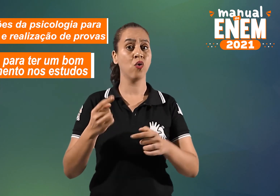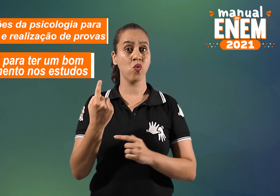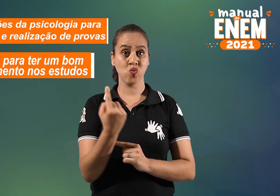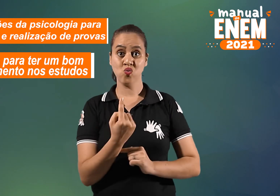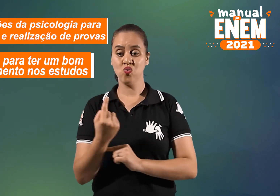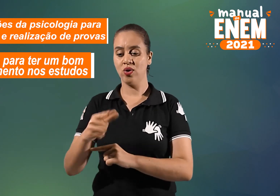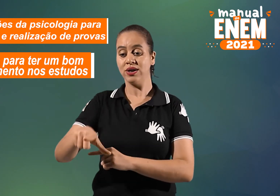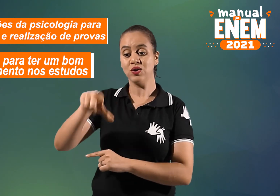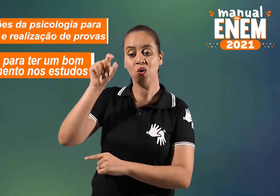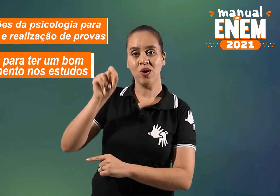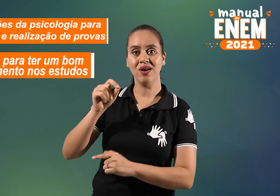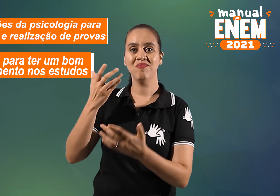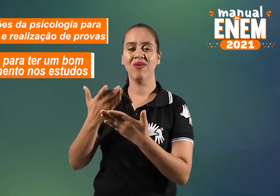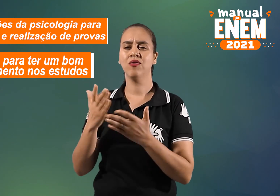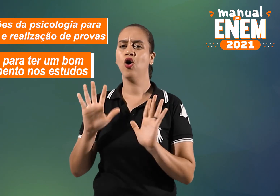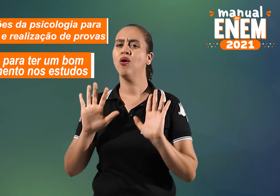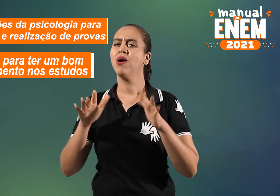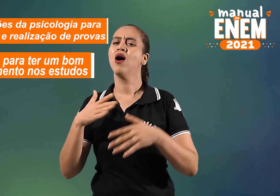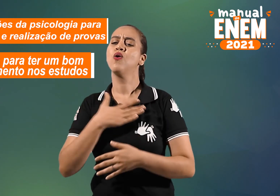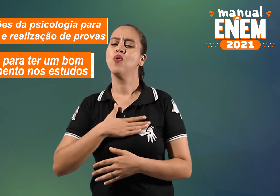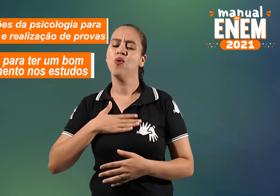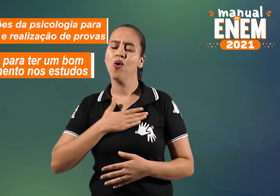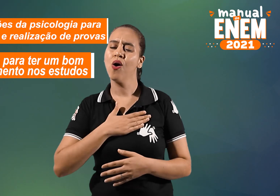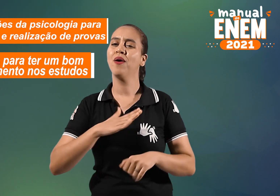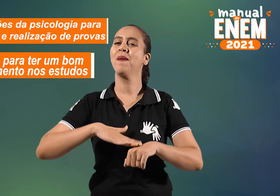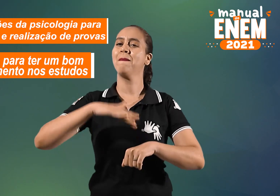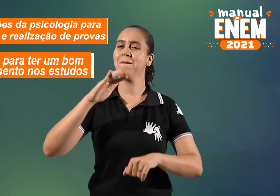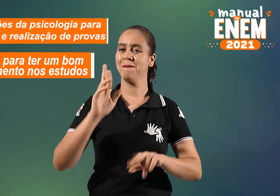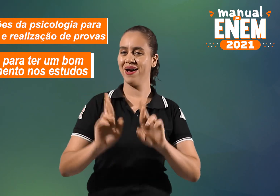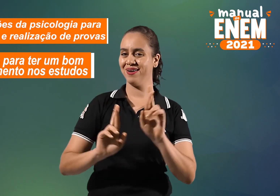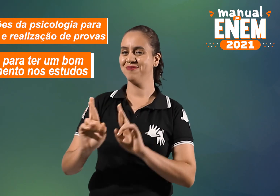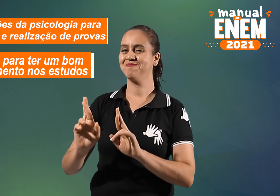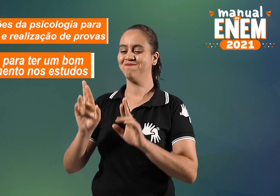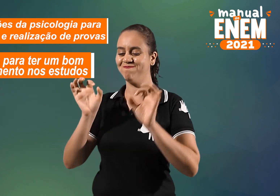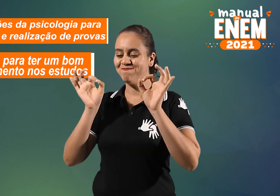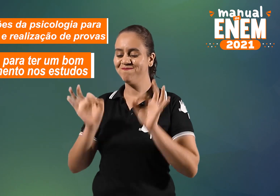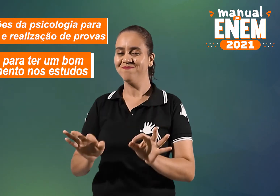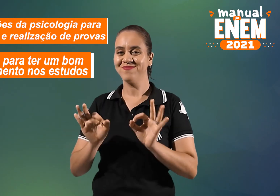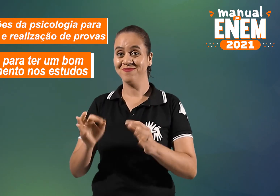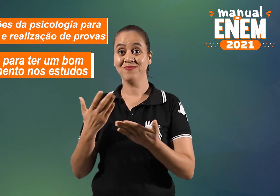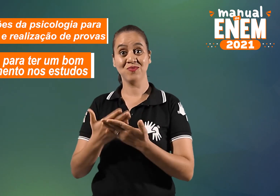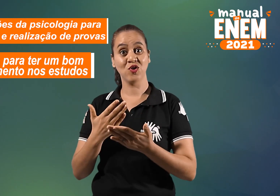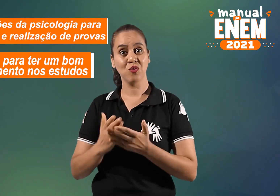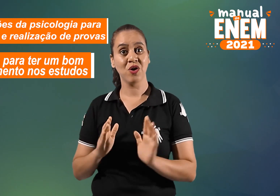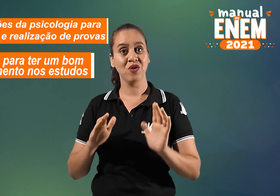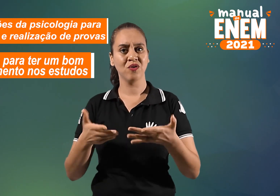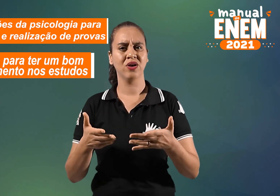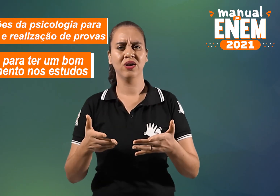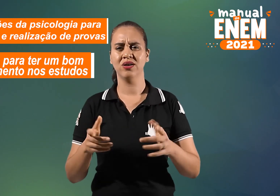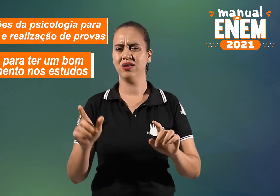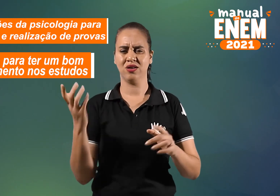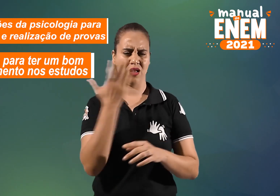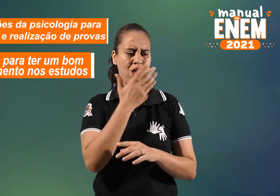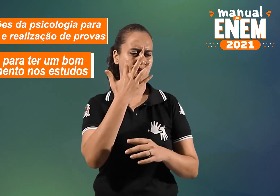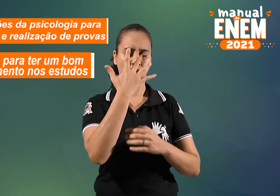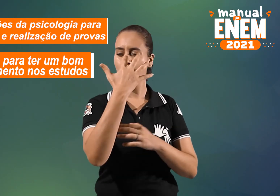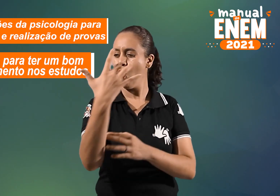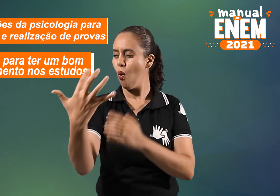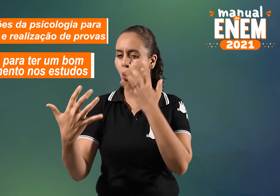seria mais associado aí com o que você gosta e relaciona para estudar e que esteja aí livre de